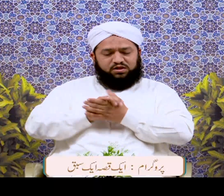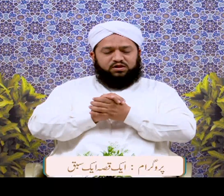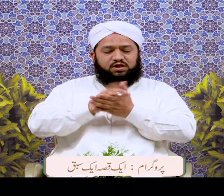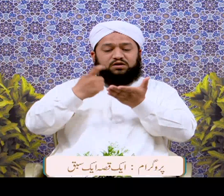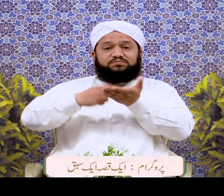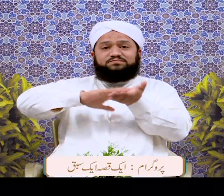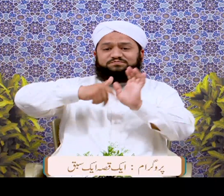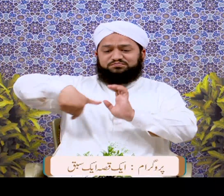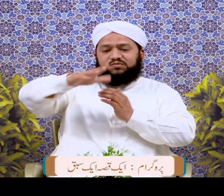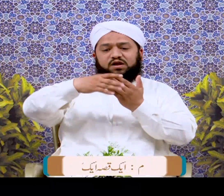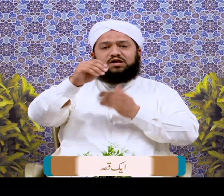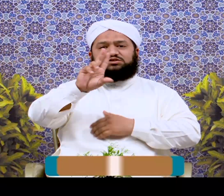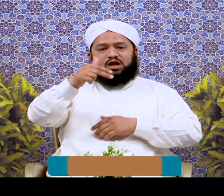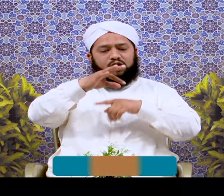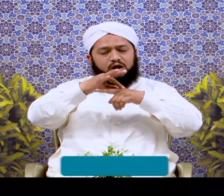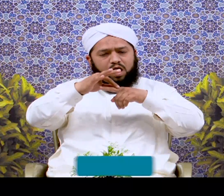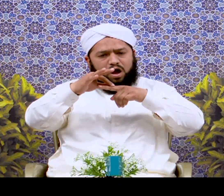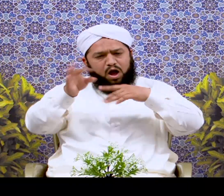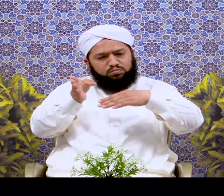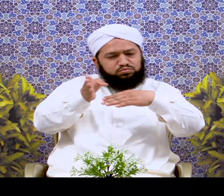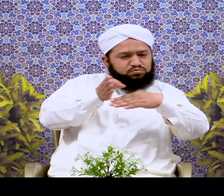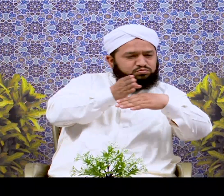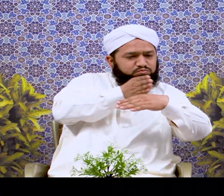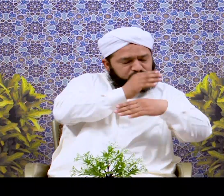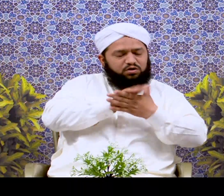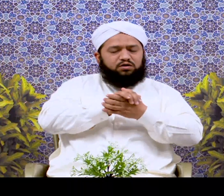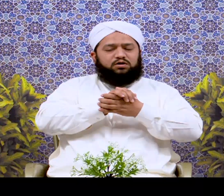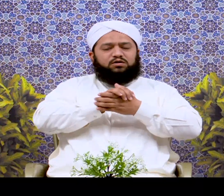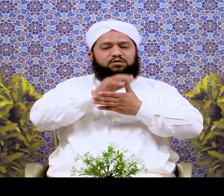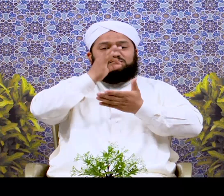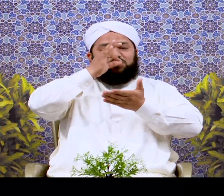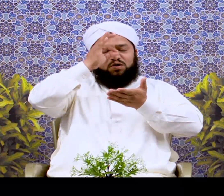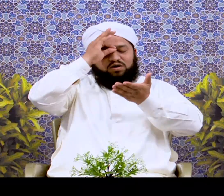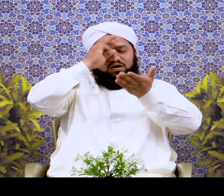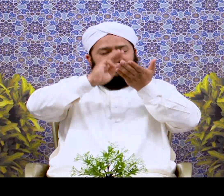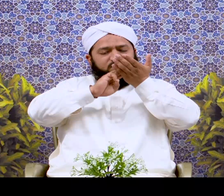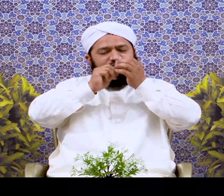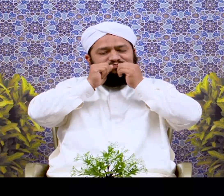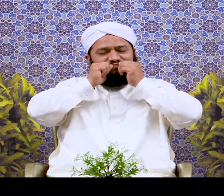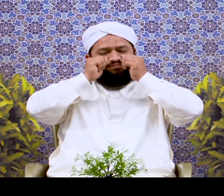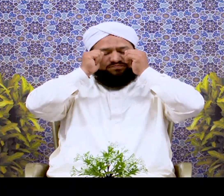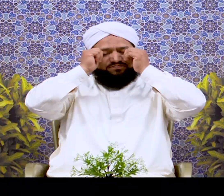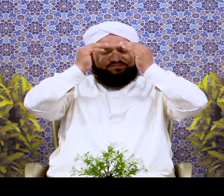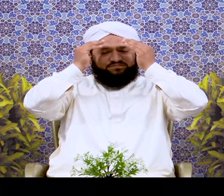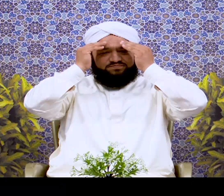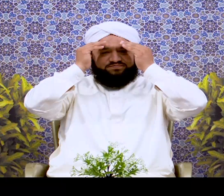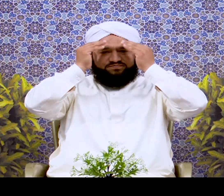رات اور رات کا آخری حصہ ہے۔ حضور سید عالم صلی اللہ علیہ وآلہ وصحبہ وسلم